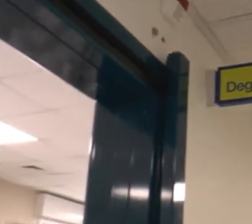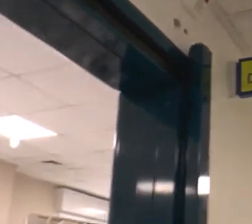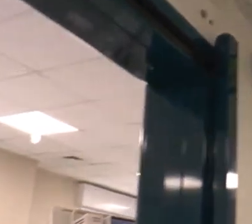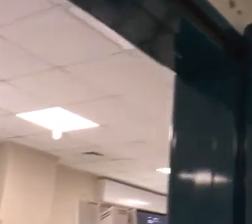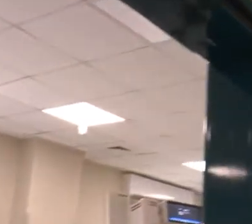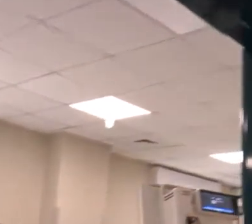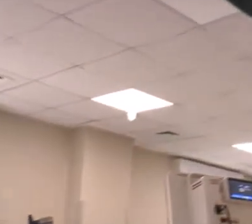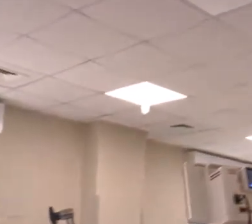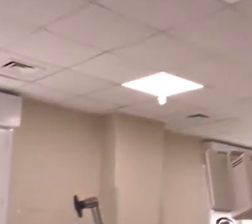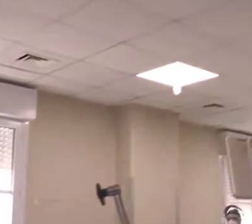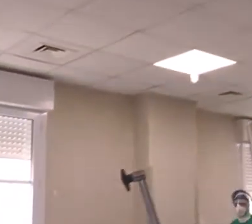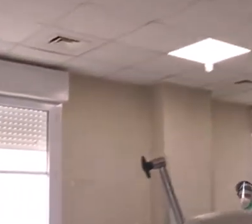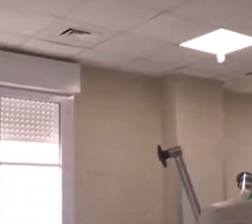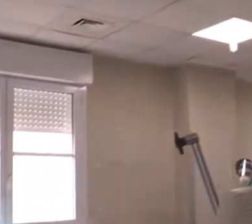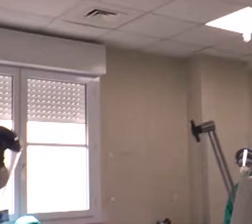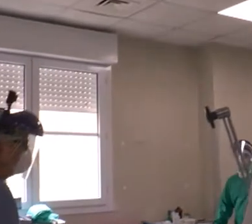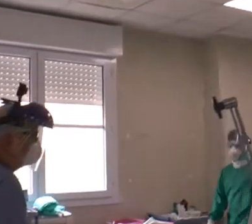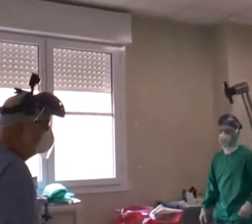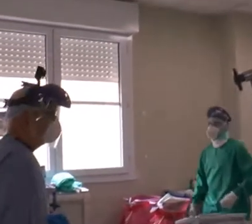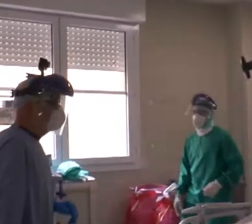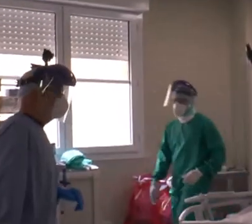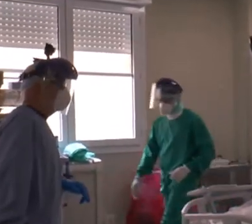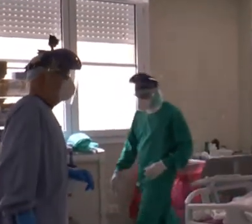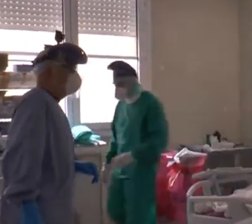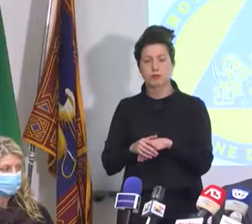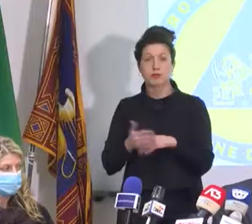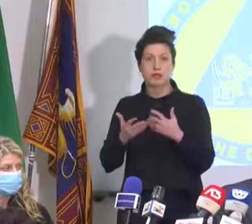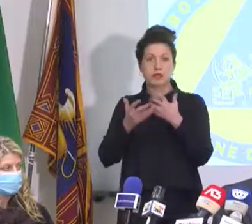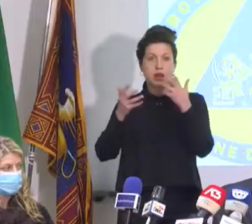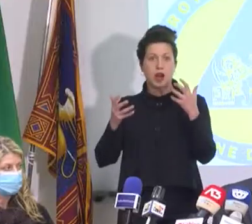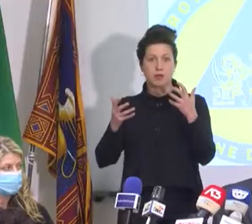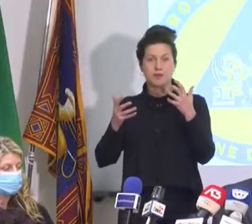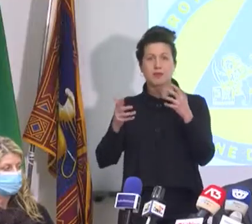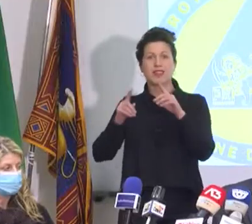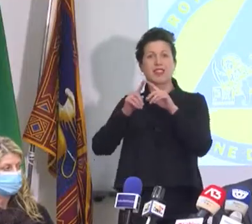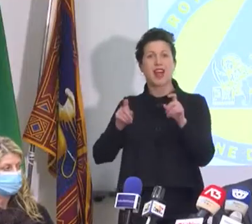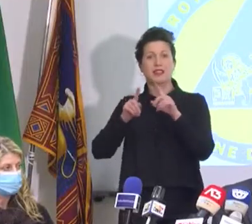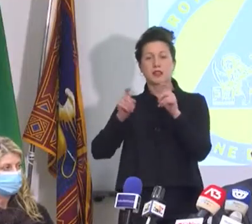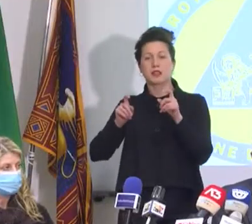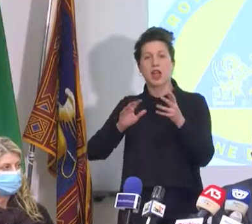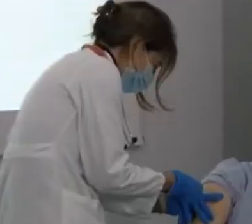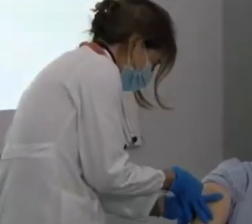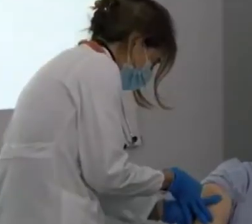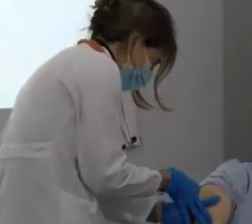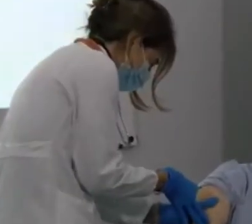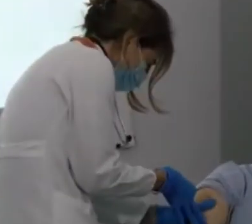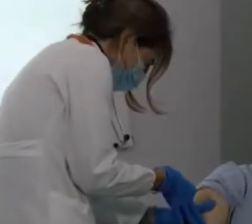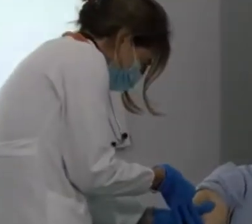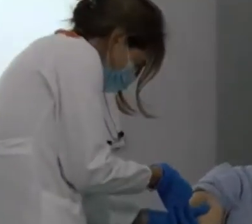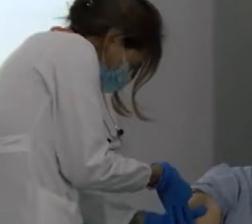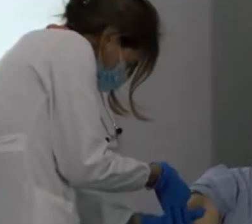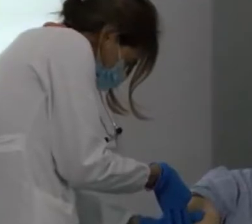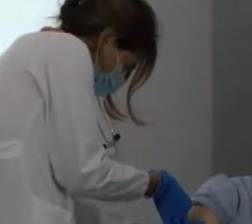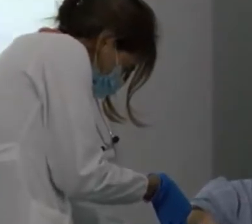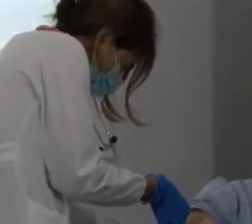liberi cinquantini cover in meno al giorno in area non critica questa la fotografia scattata dal dottor floor a cui spetta a replicare alle dichiarazioni rilasciate dal